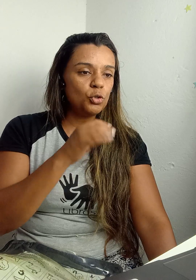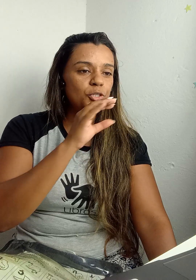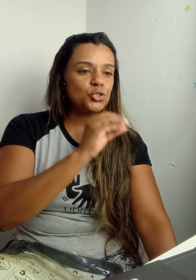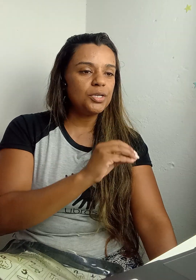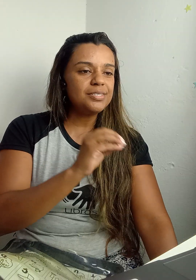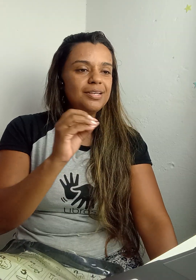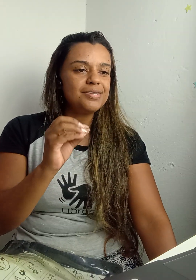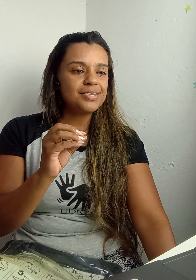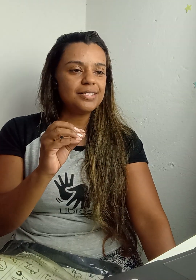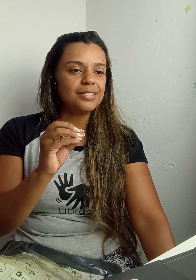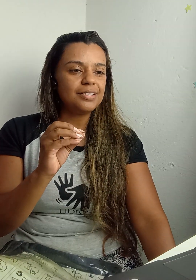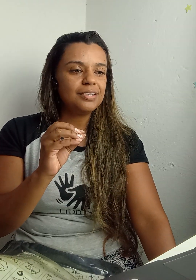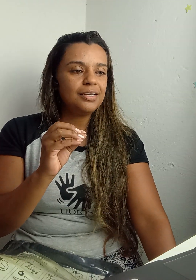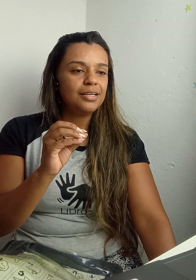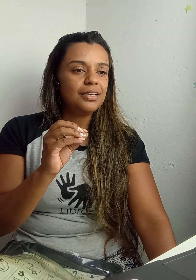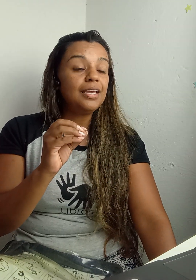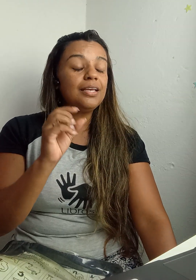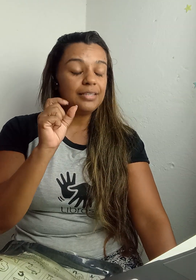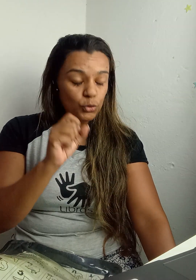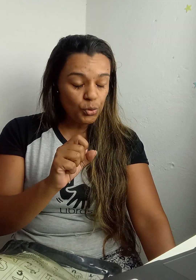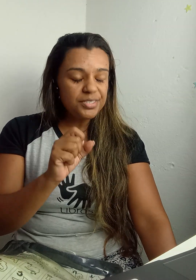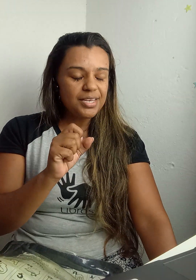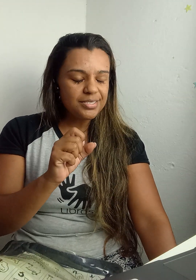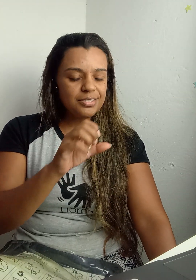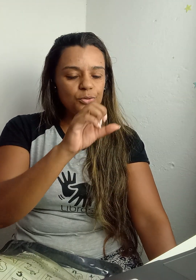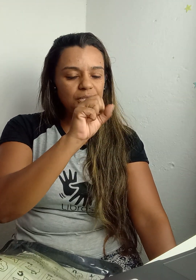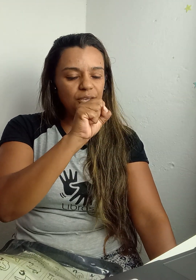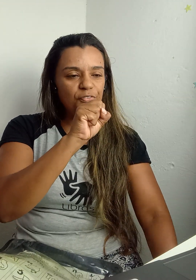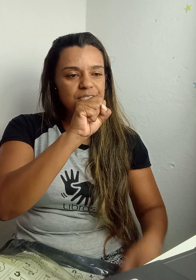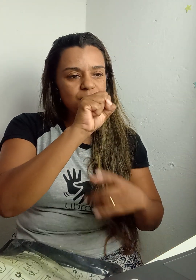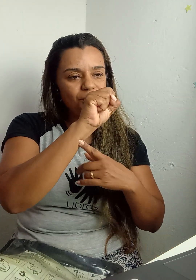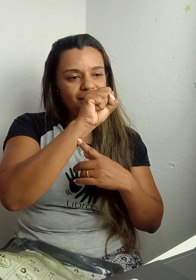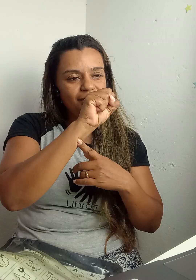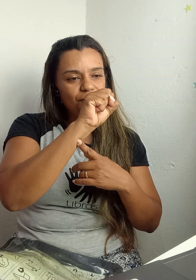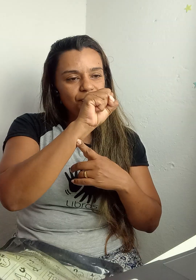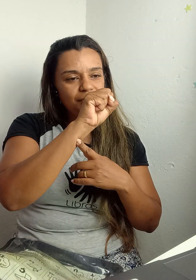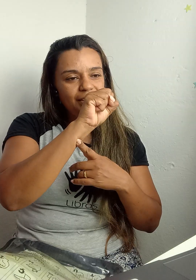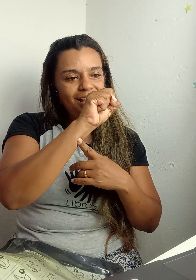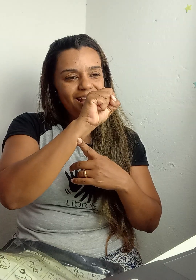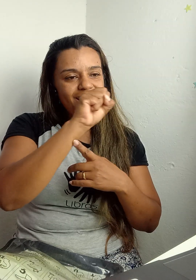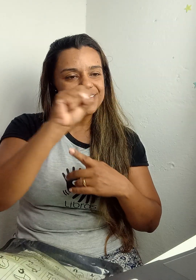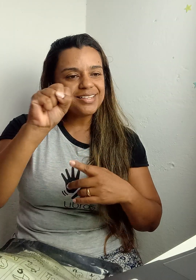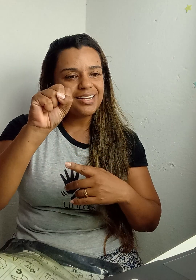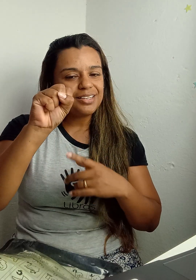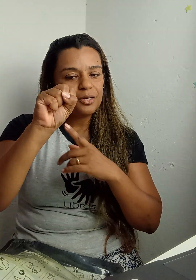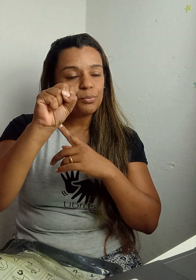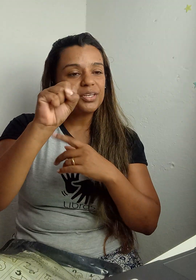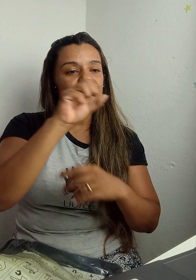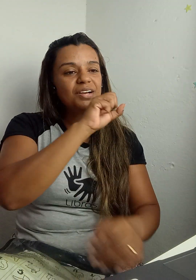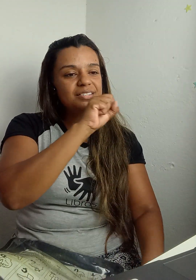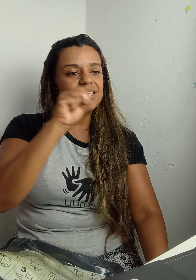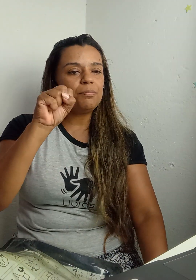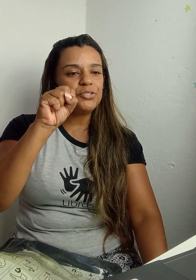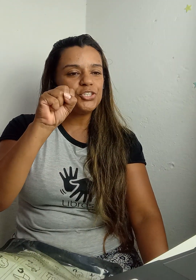nome é Joyce Alessandra. Tem 2 S's. Eu tenho que fazer o quê? Arrastar, porque vai se repetir.